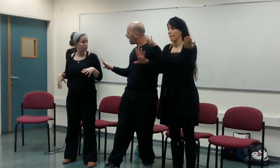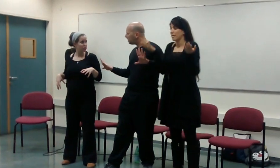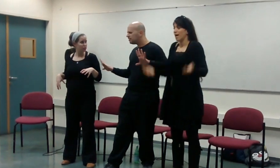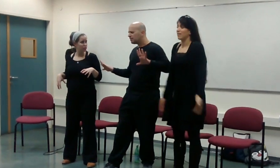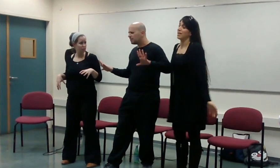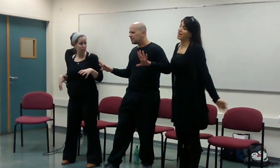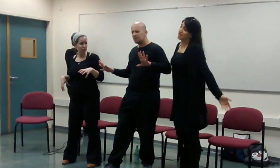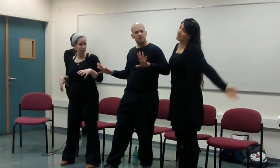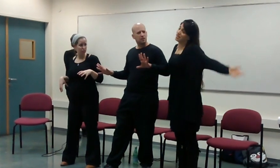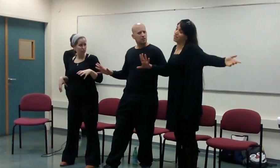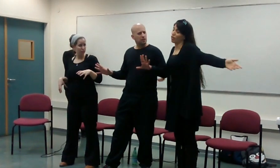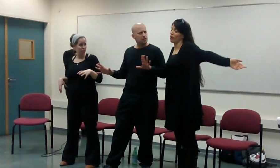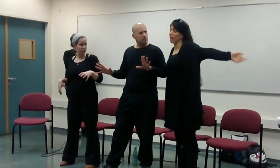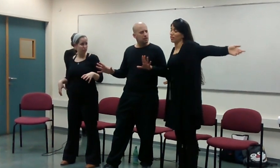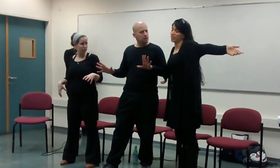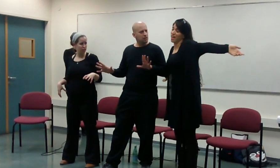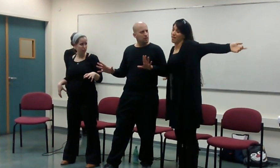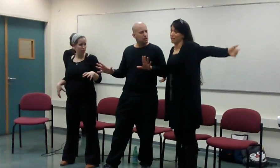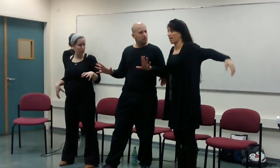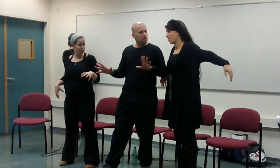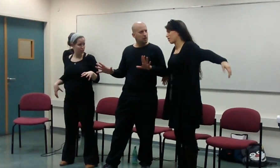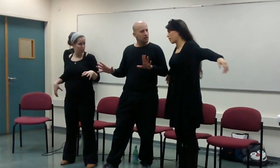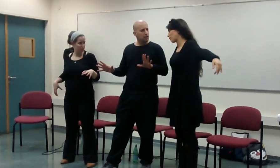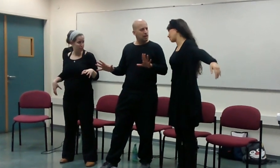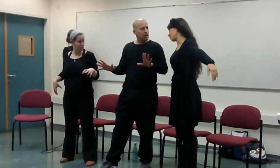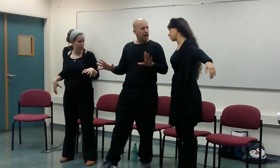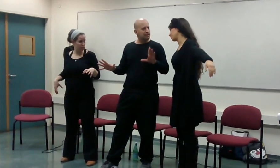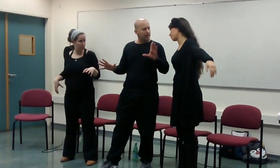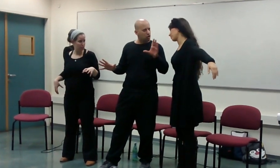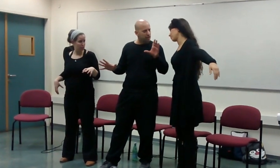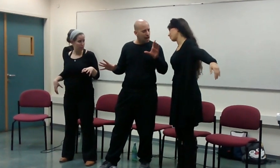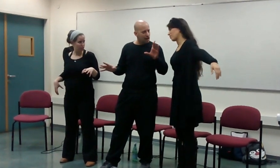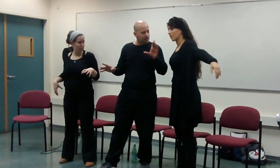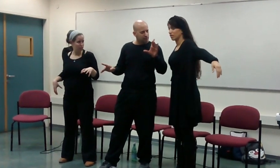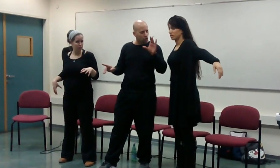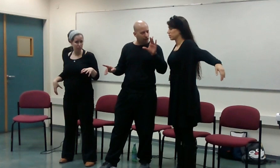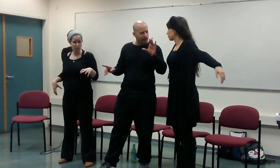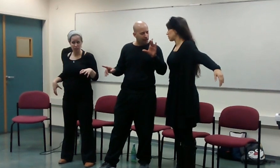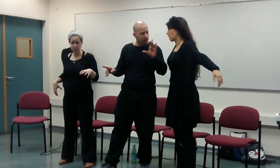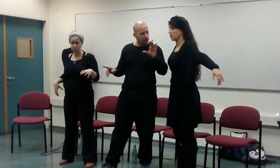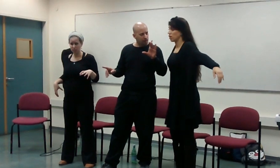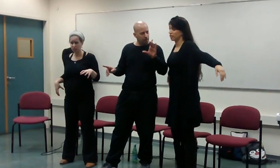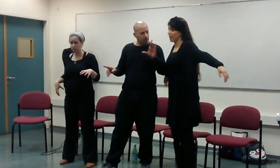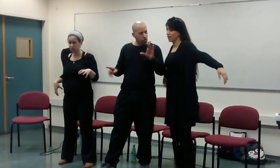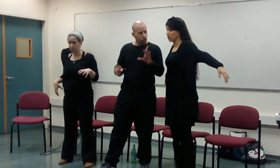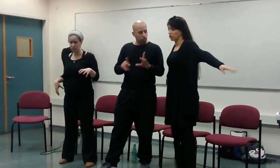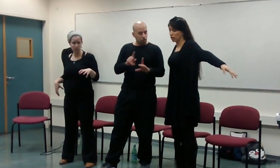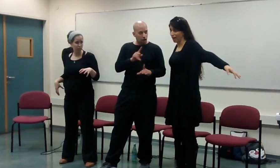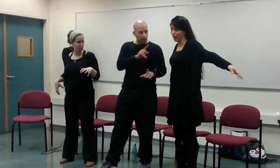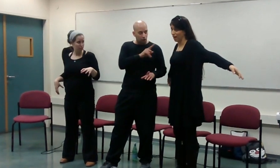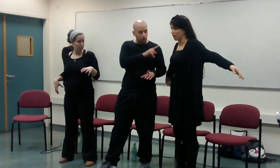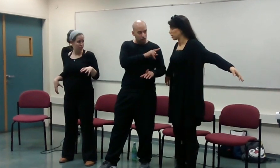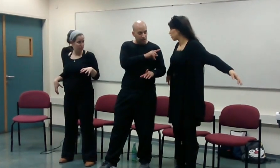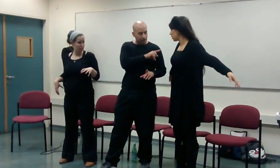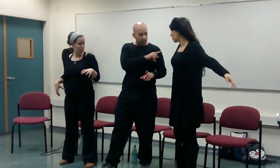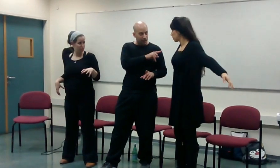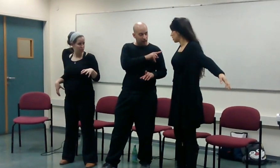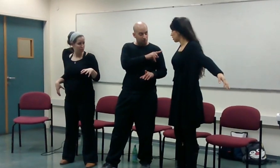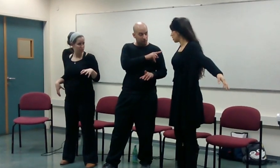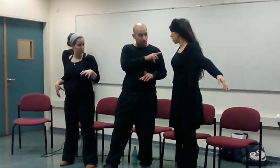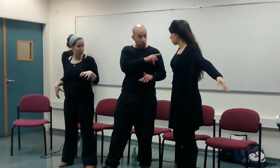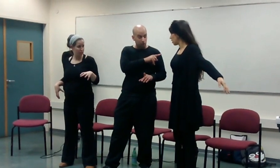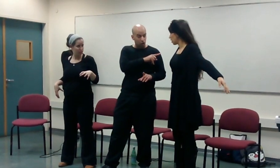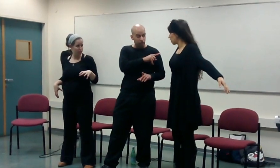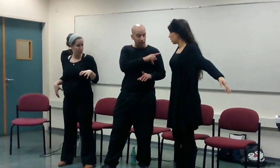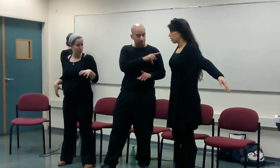אנחנו ביחד. אבל אני לא כל כך יודע מה עושים. אתה יודע, אתה זוכר. אני לא יודע ואני לא זוכר. אתה רוצה שאני אזכיר לך